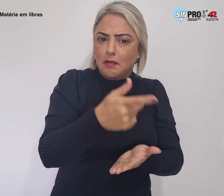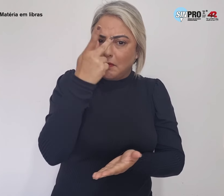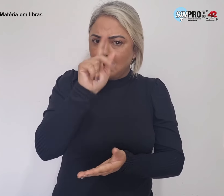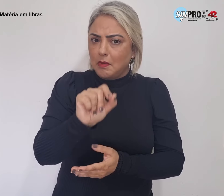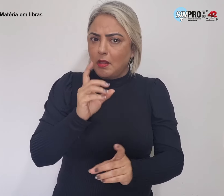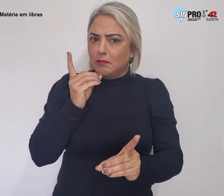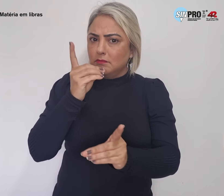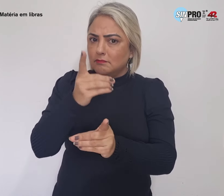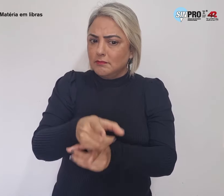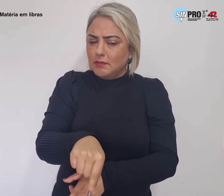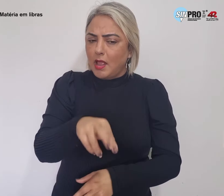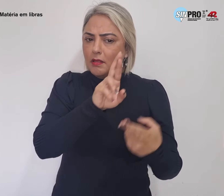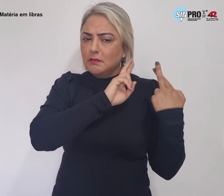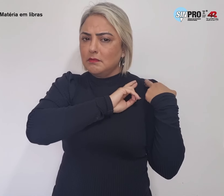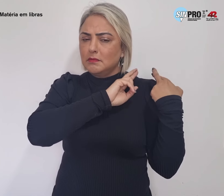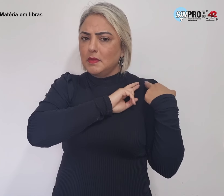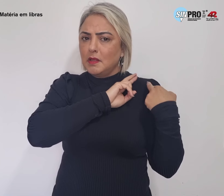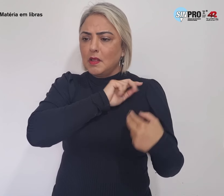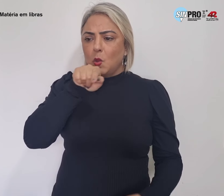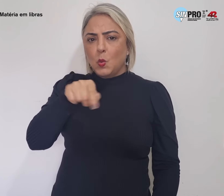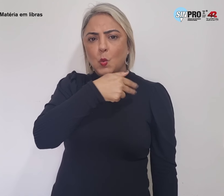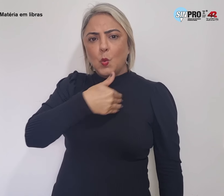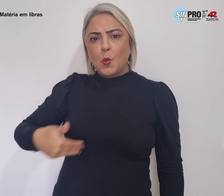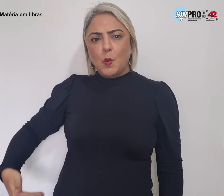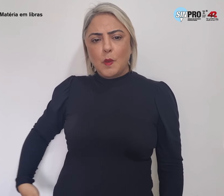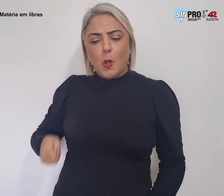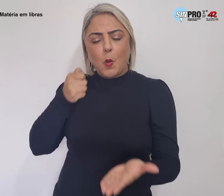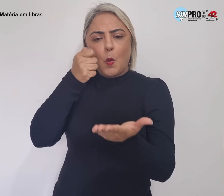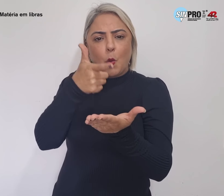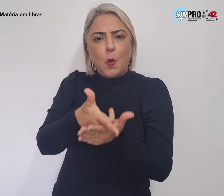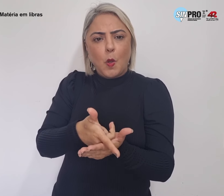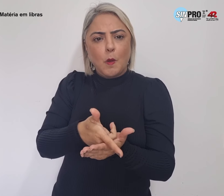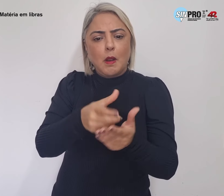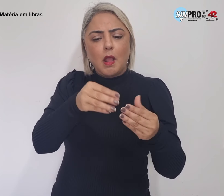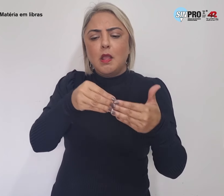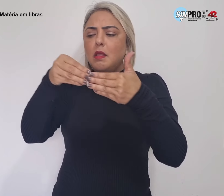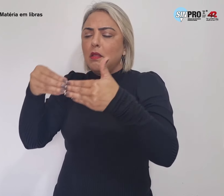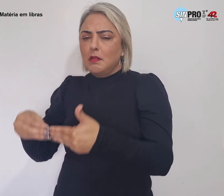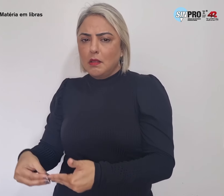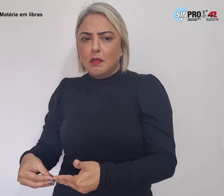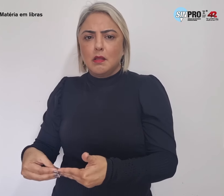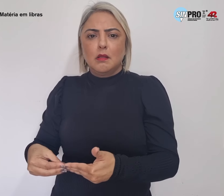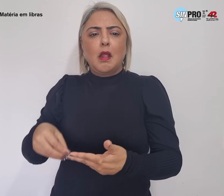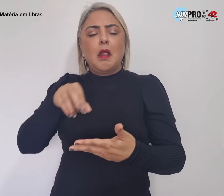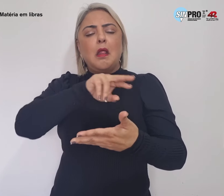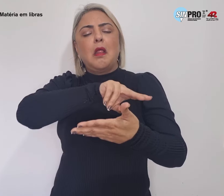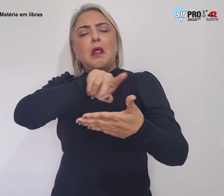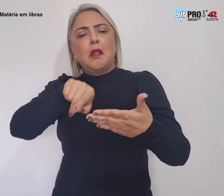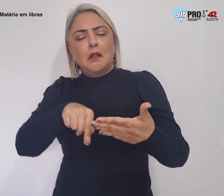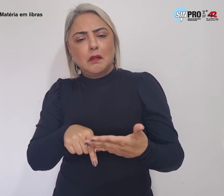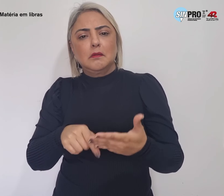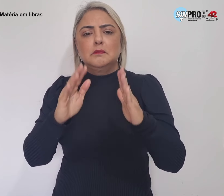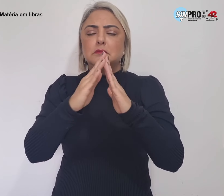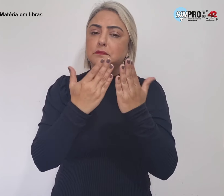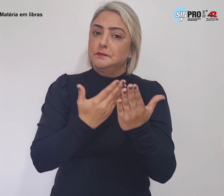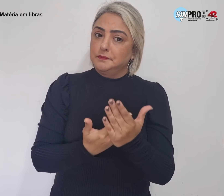responsabilidade do governo comprar e entregar esses itens nas escolas. Isso é